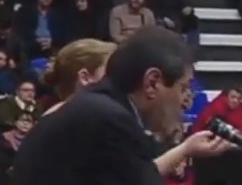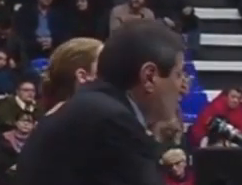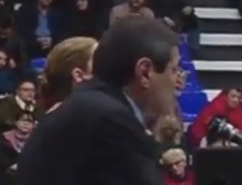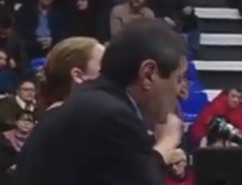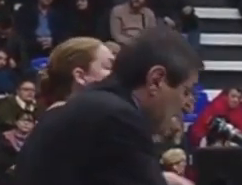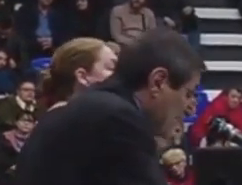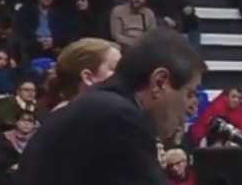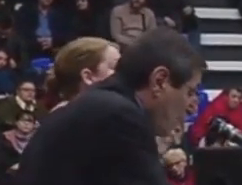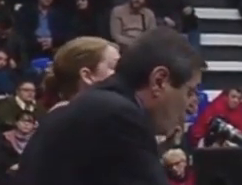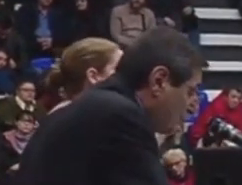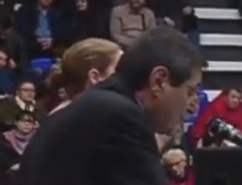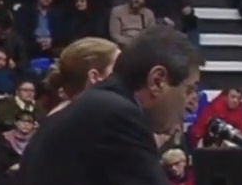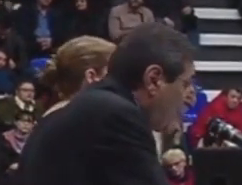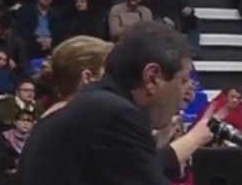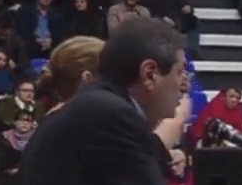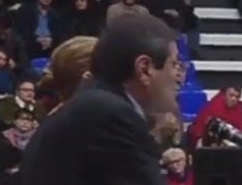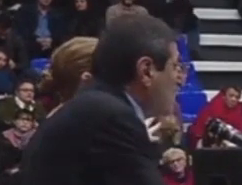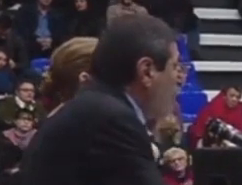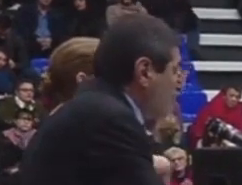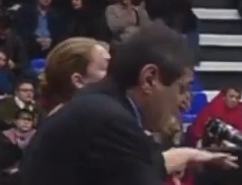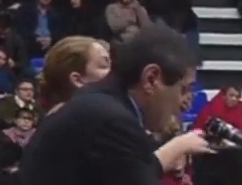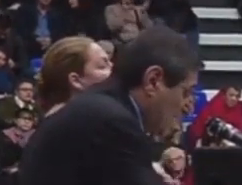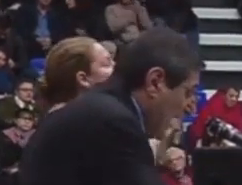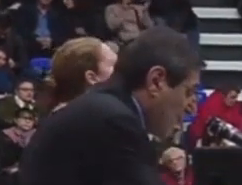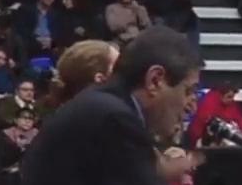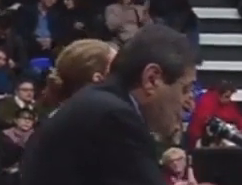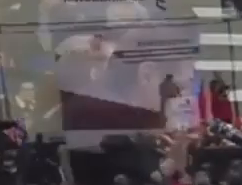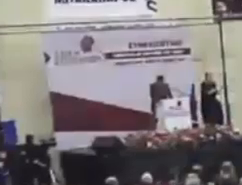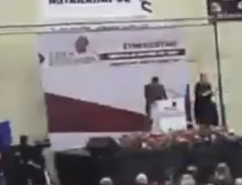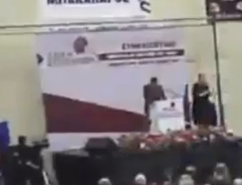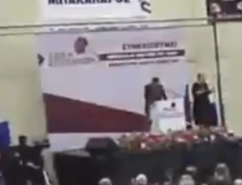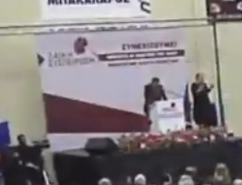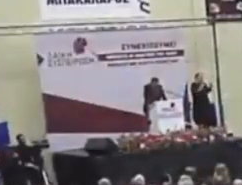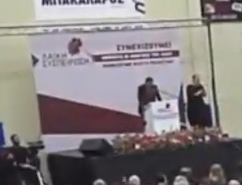θα το κάνουμε κτήμα του πατραϊκού λαού. Όσα εμπόδια κι αν βάλουν,